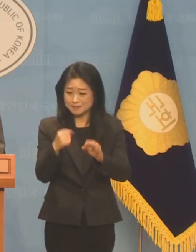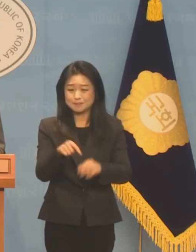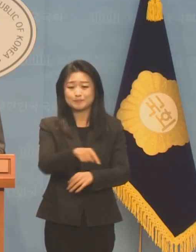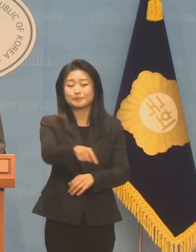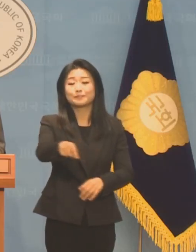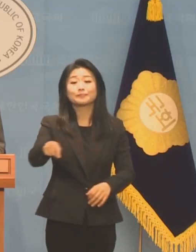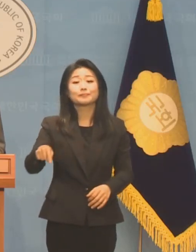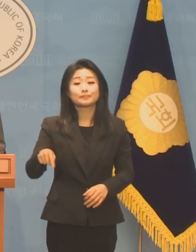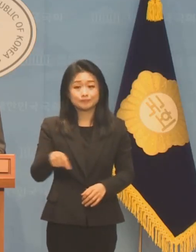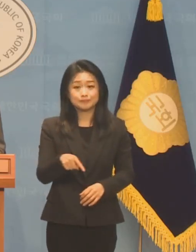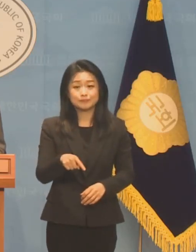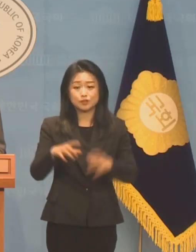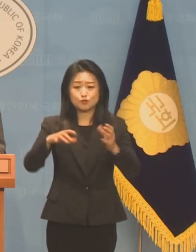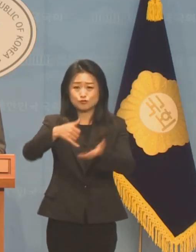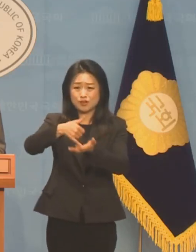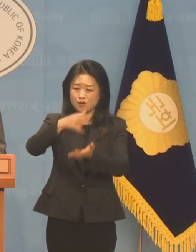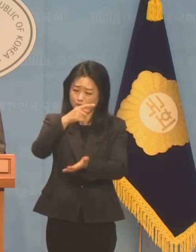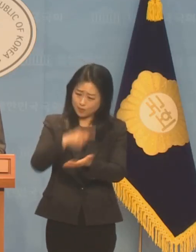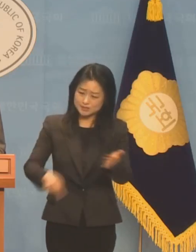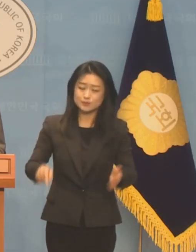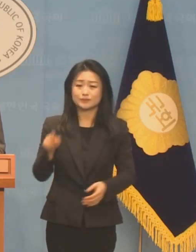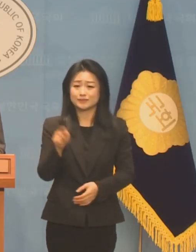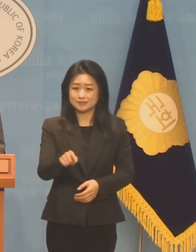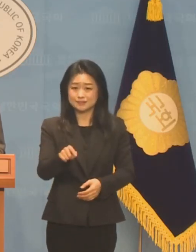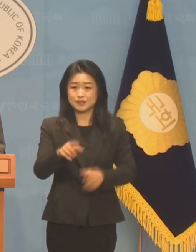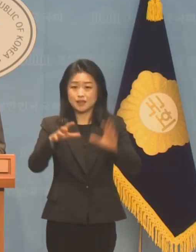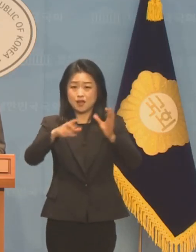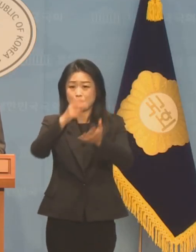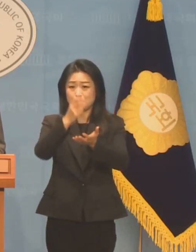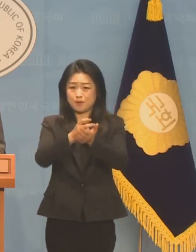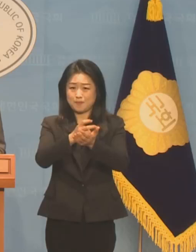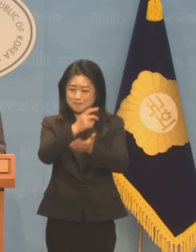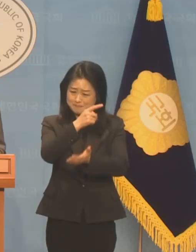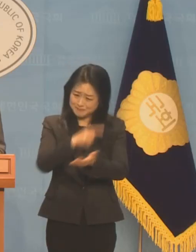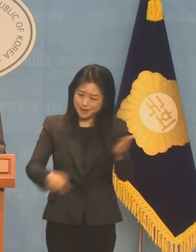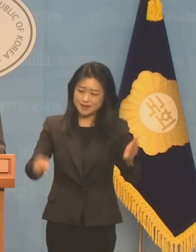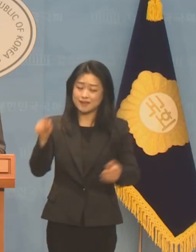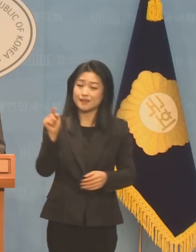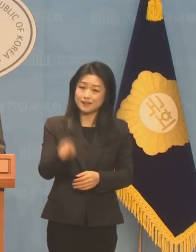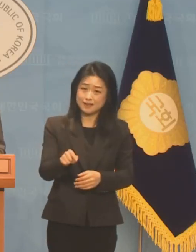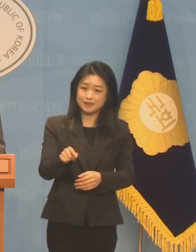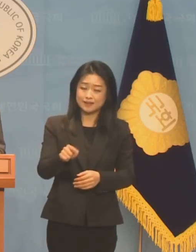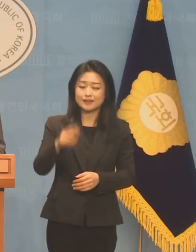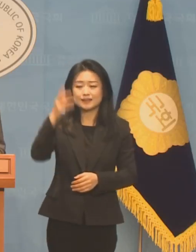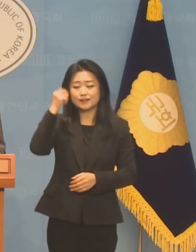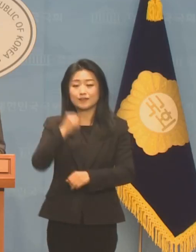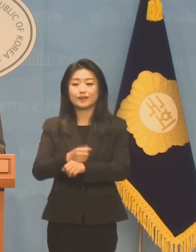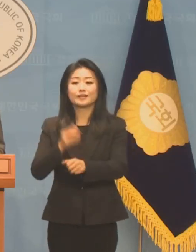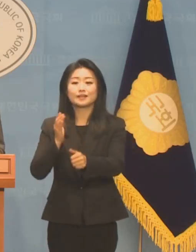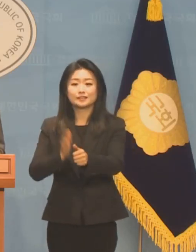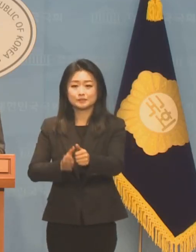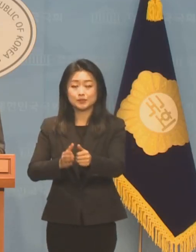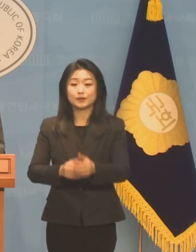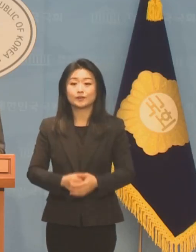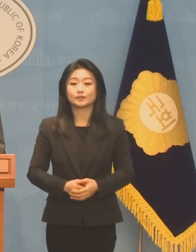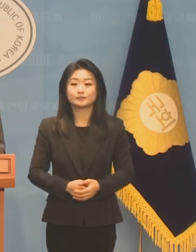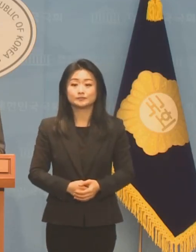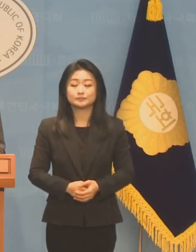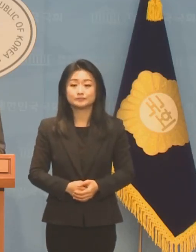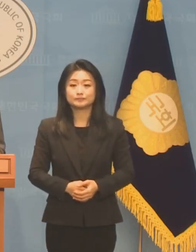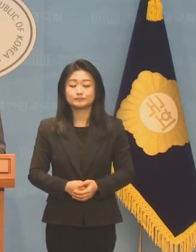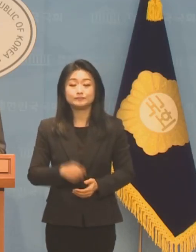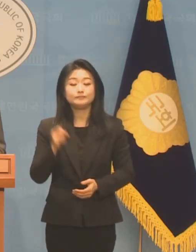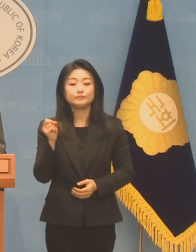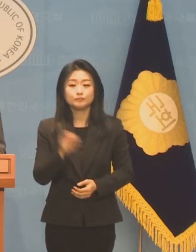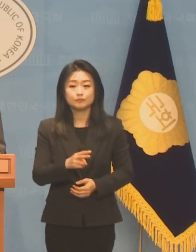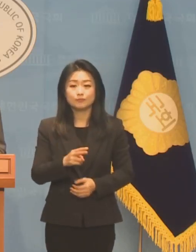국민의힘이야말로 국격을 훼손하고 헌정 질서를 위협하고 있음을 명심하십시오.